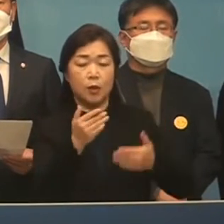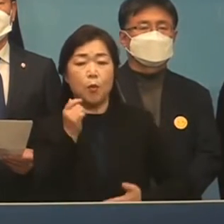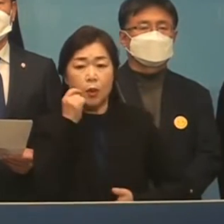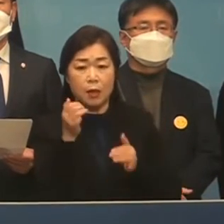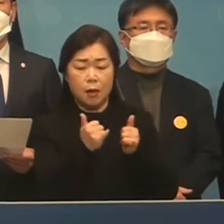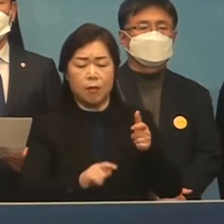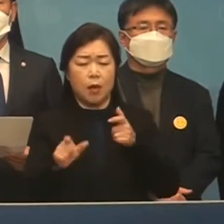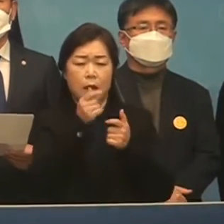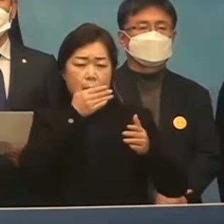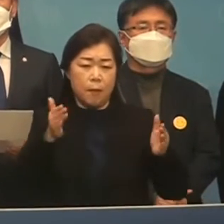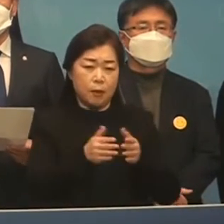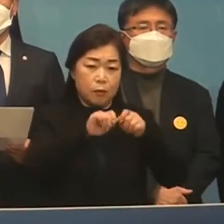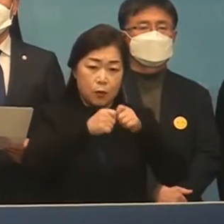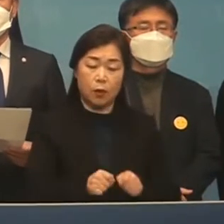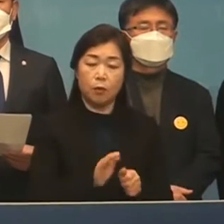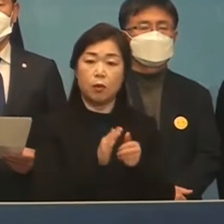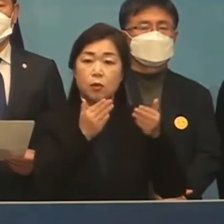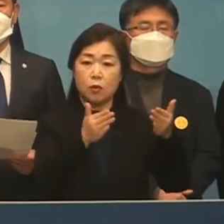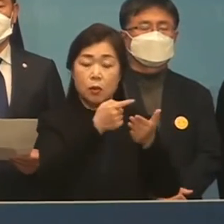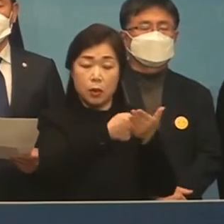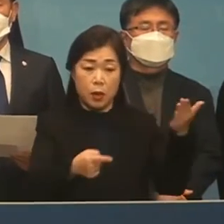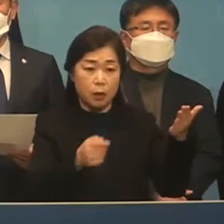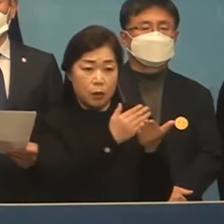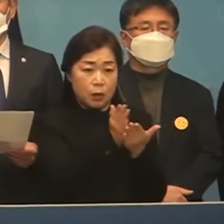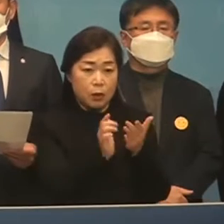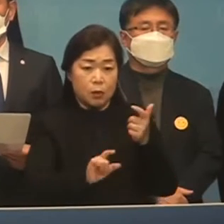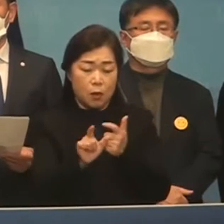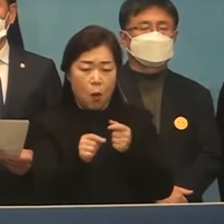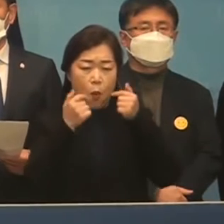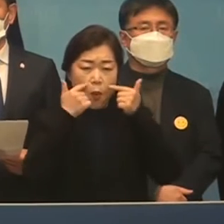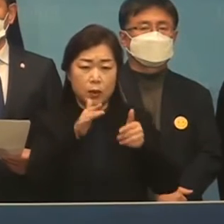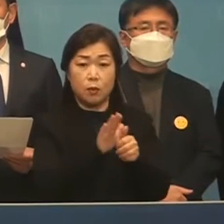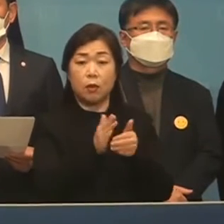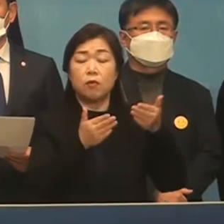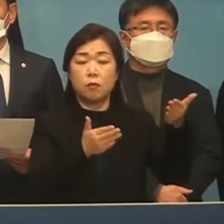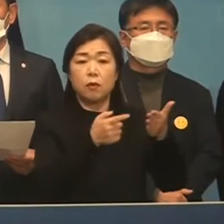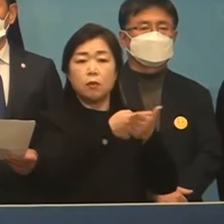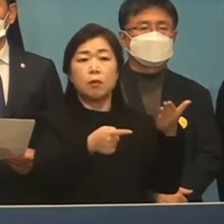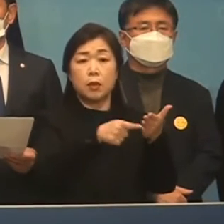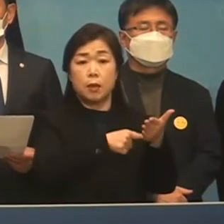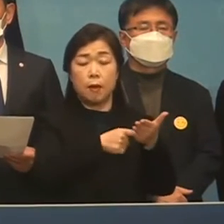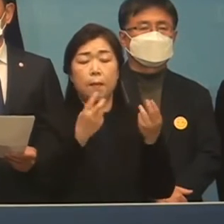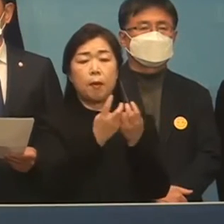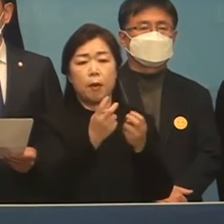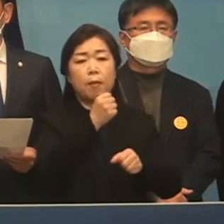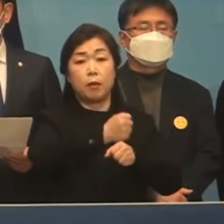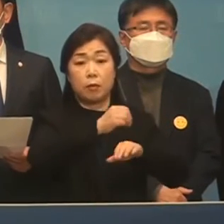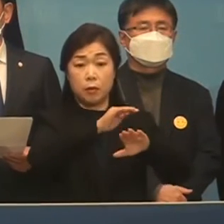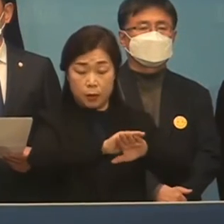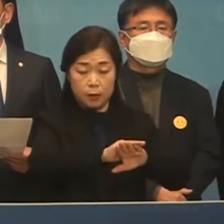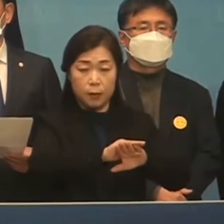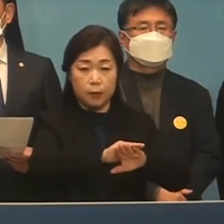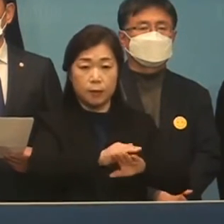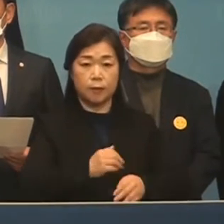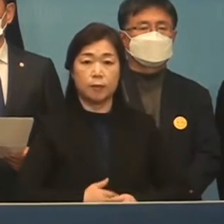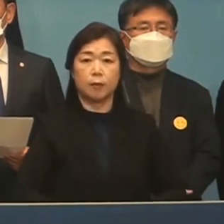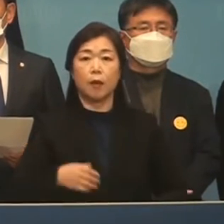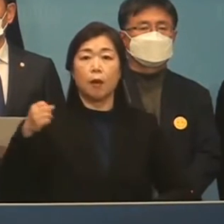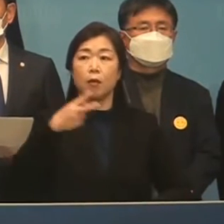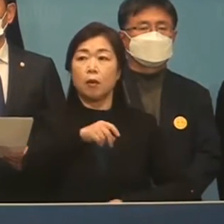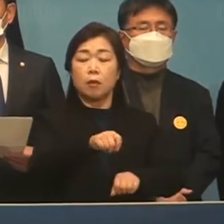메우고 제조업종도 두텁게 지원하는 더 확실한 손실보상 체계를 만들어 나가겠습니다.